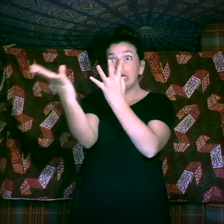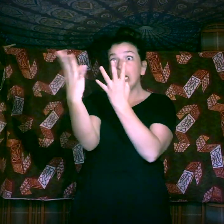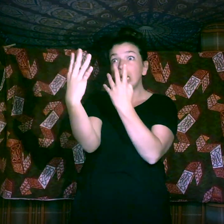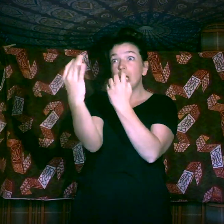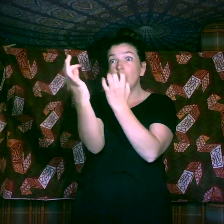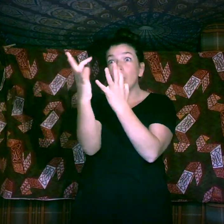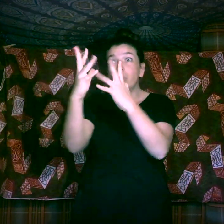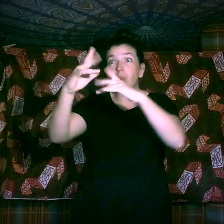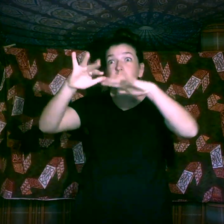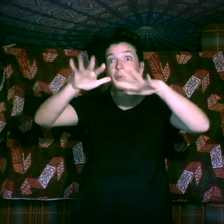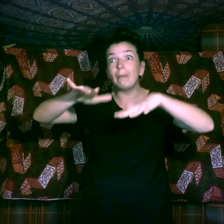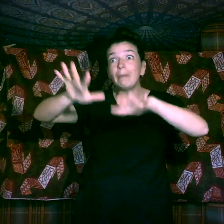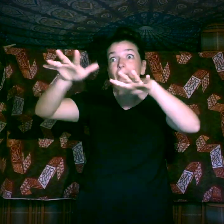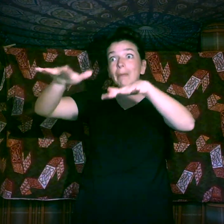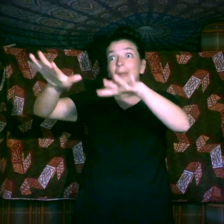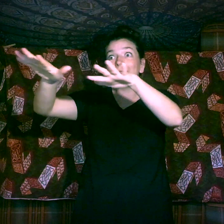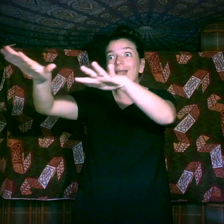On dirait la mer.